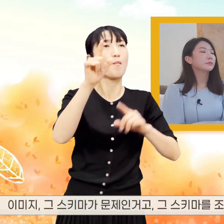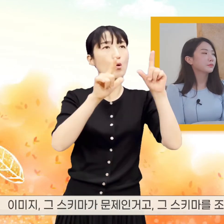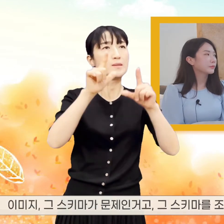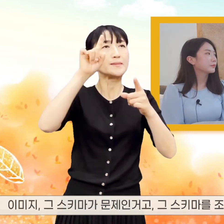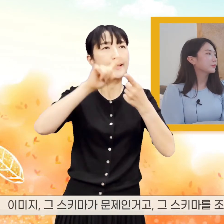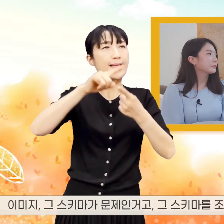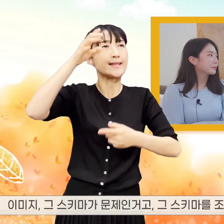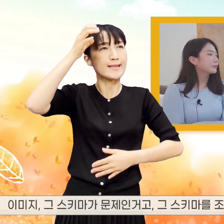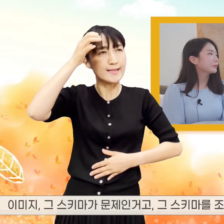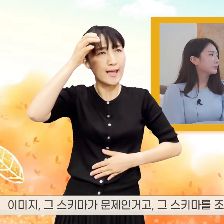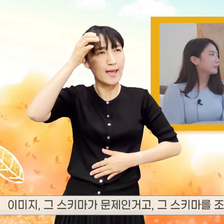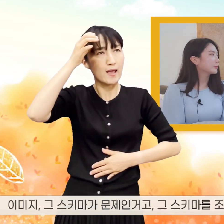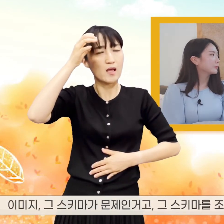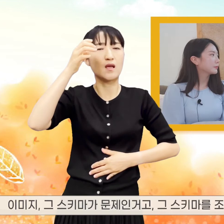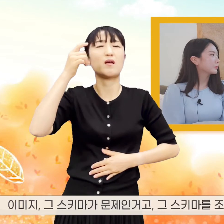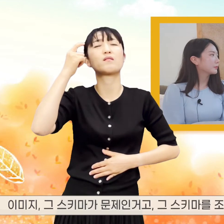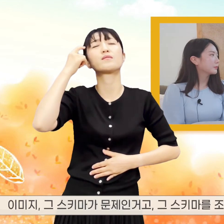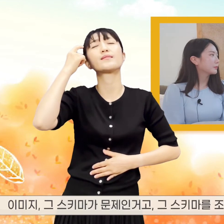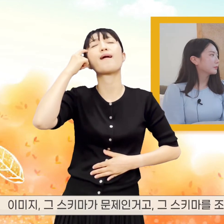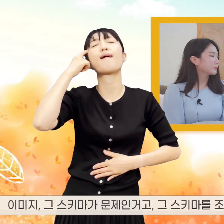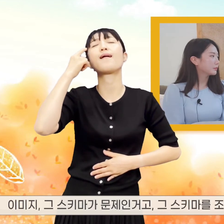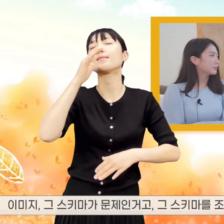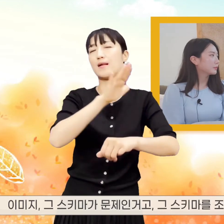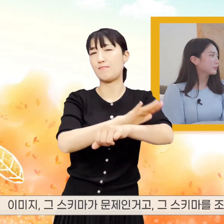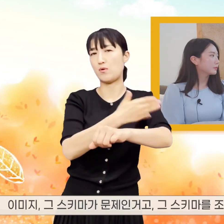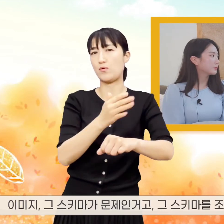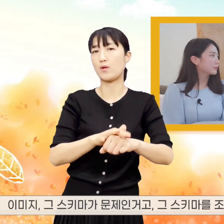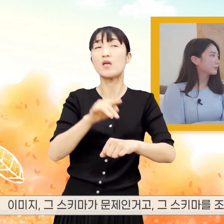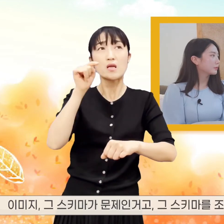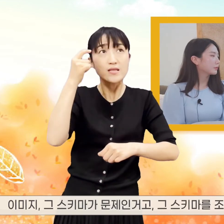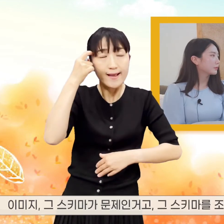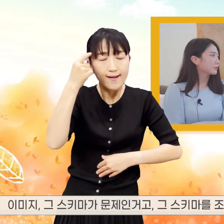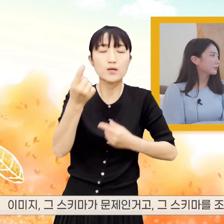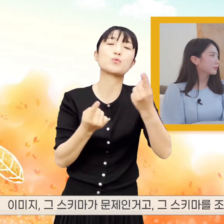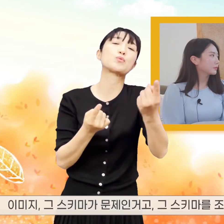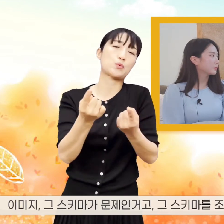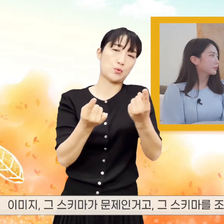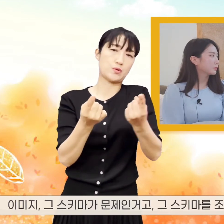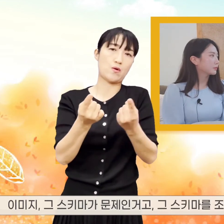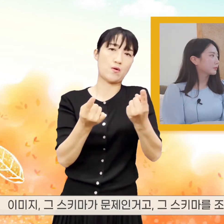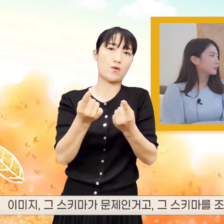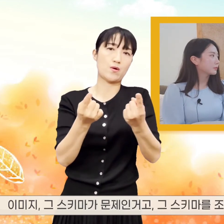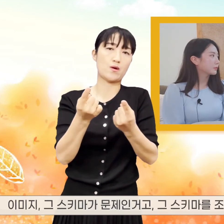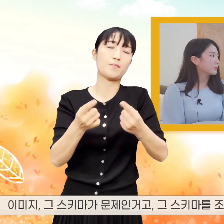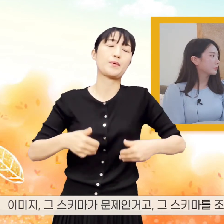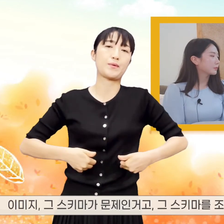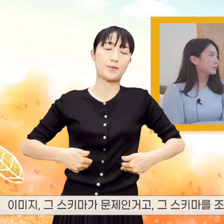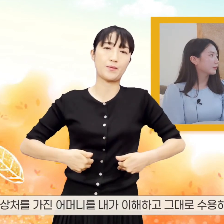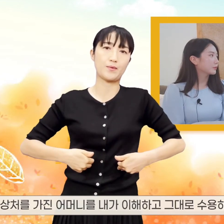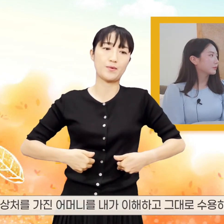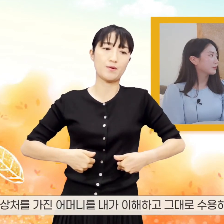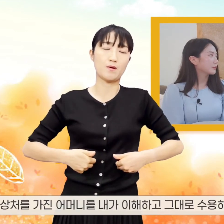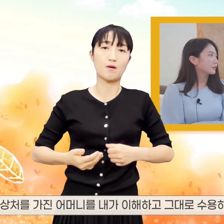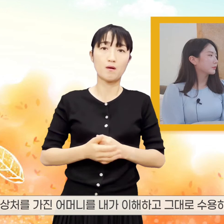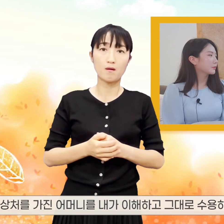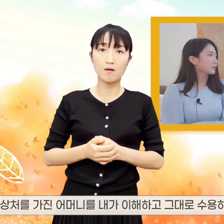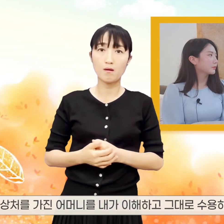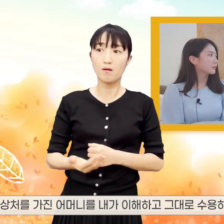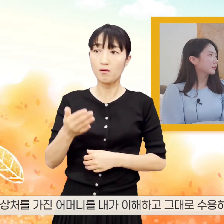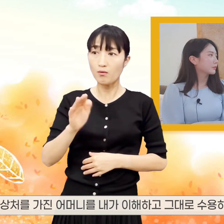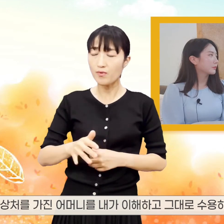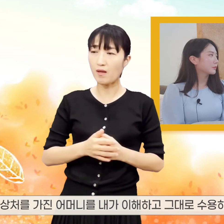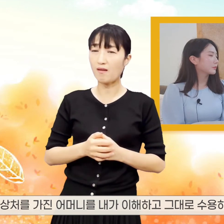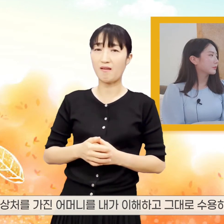어머니에 대한 이미지, 그 스키마가 문제인 거고, 그 스키마를 잘 조절해가는 작업들을 하고 싶은데, 그 상처를 가지고